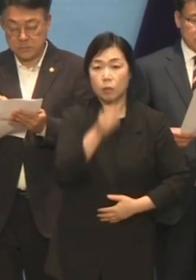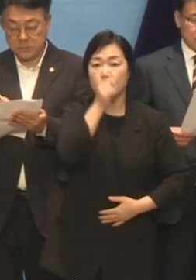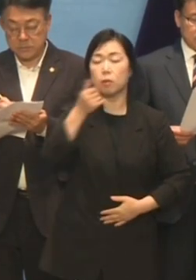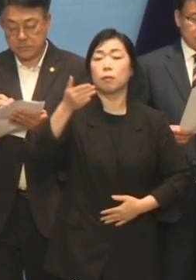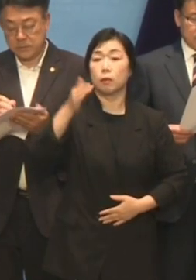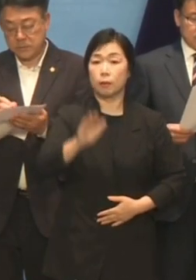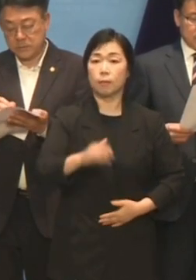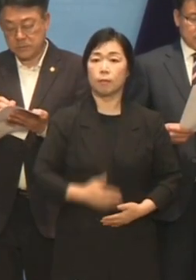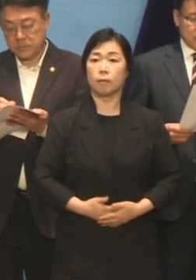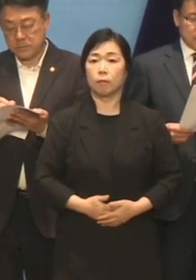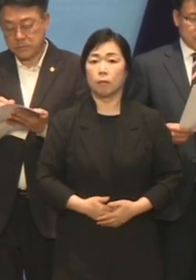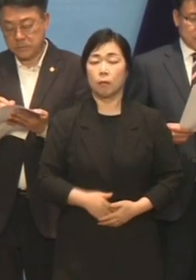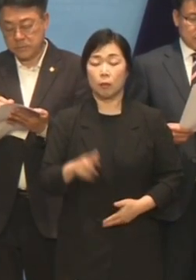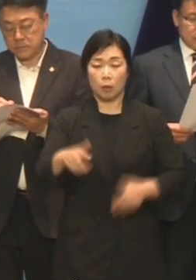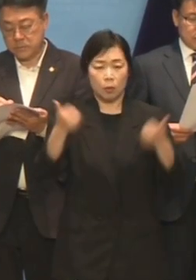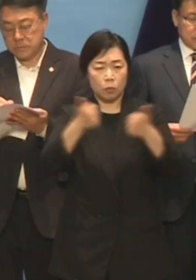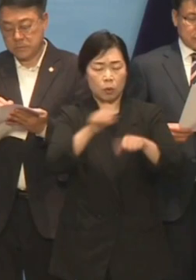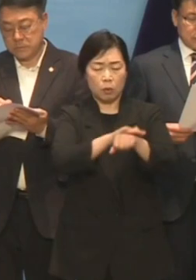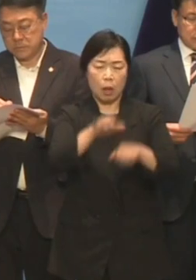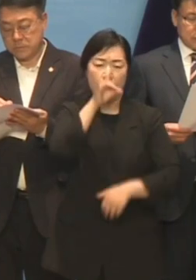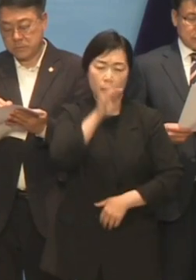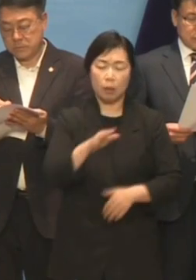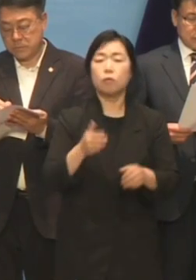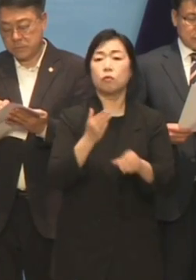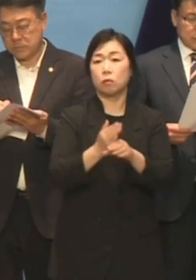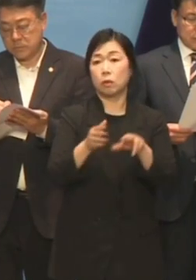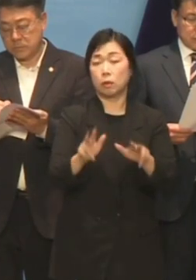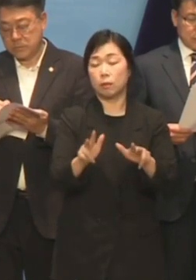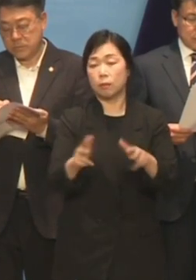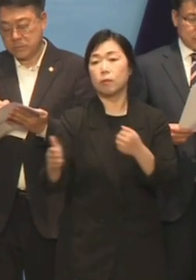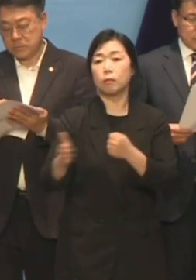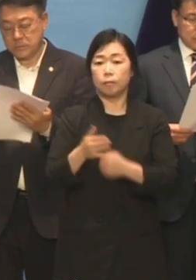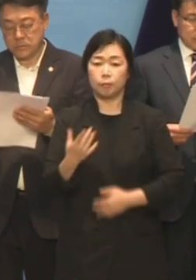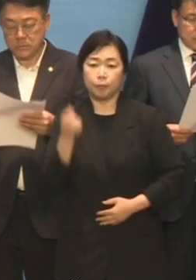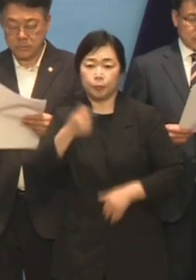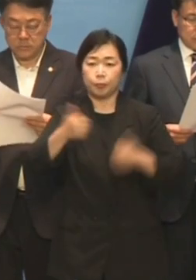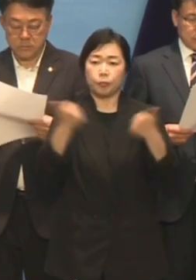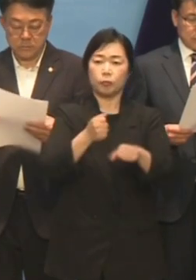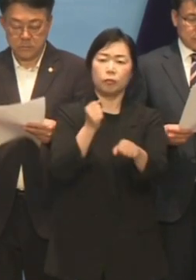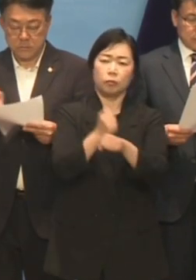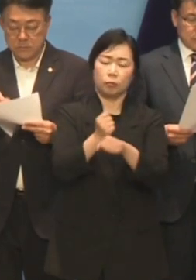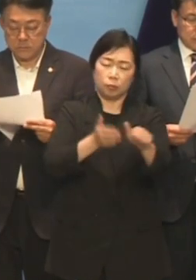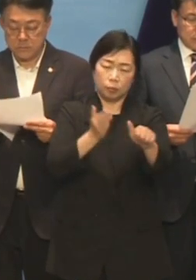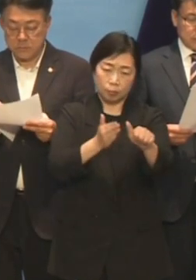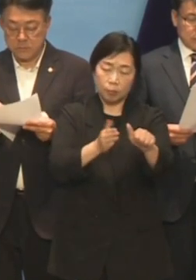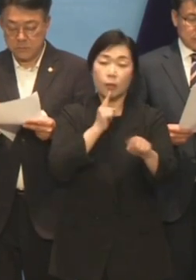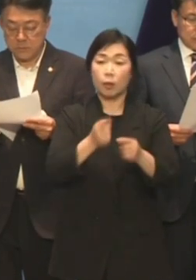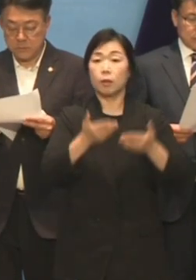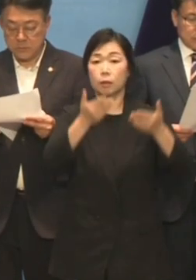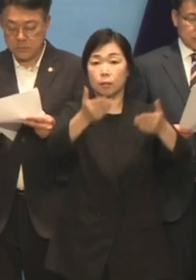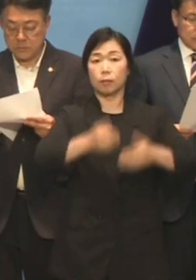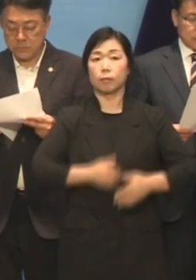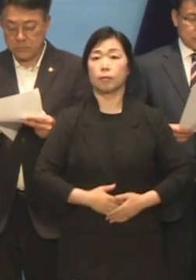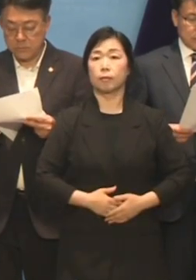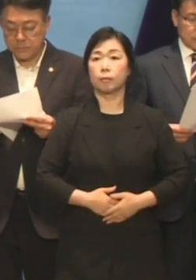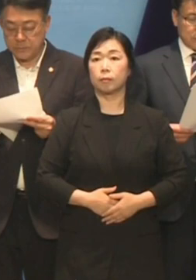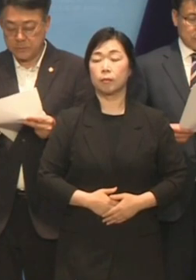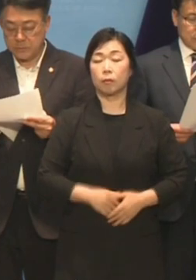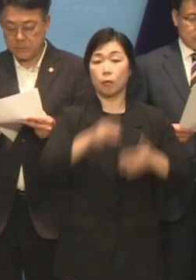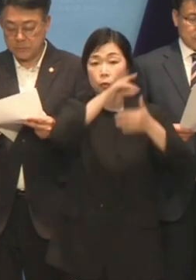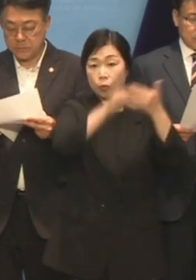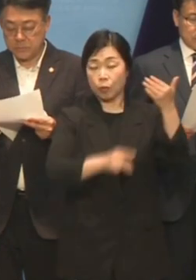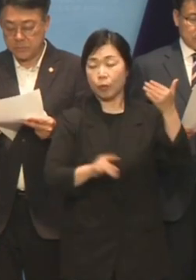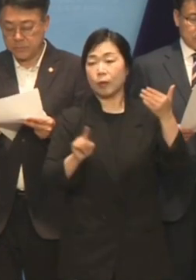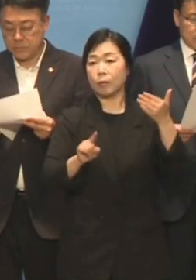계심에도 불구하고 논의가 제대로 되고 있지 않은데 신속한 논의를 촉구합니다.